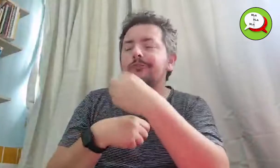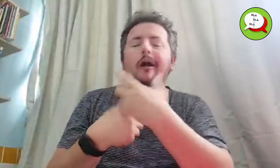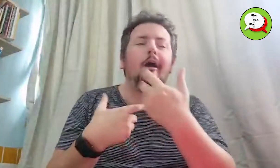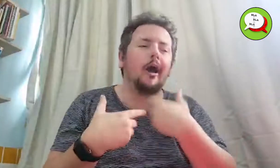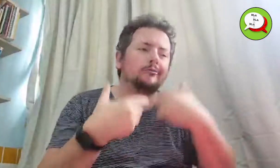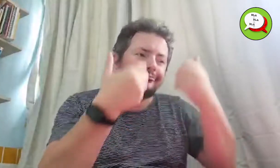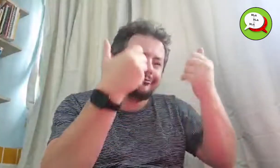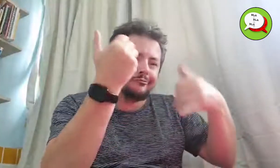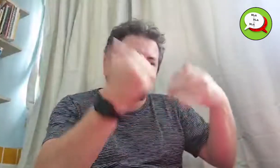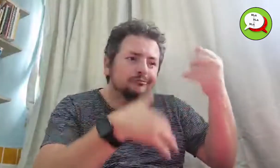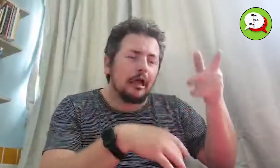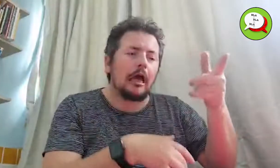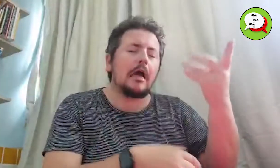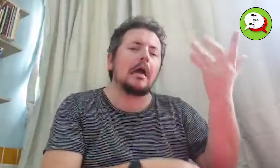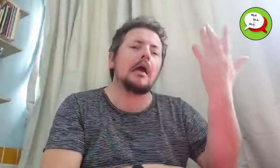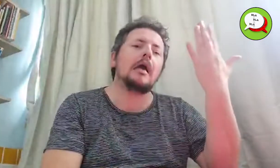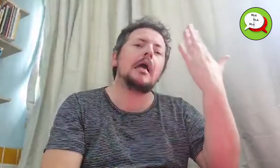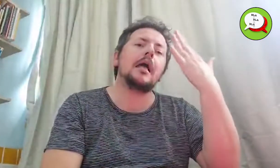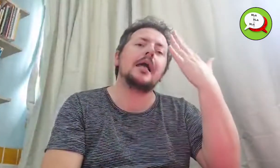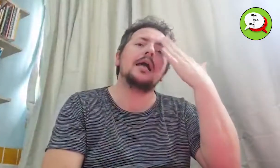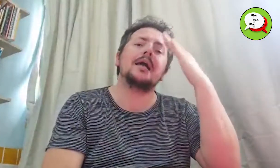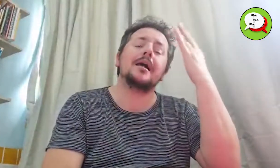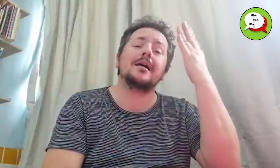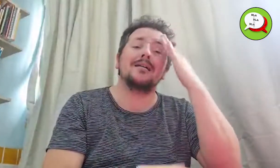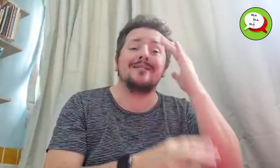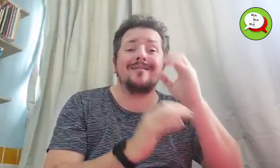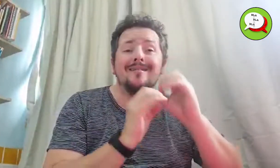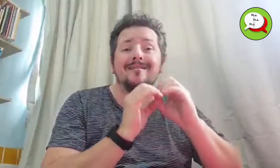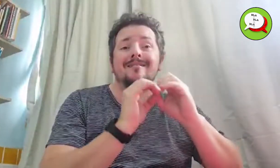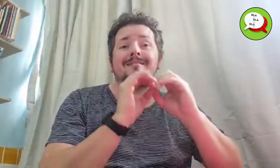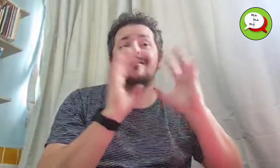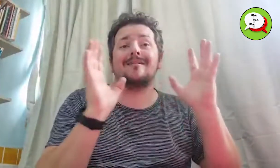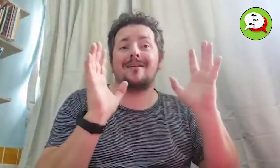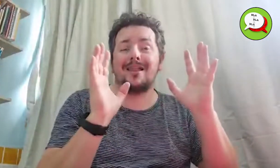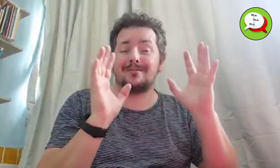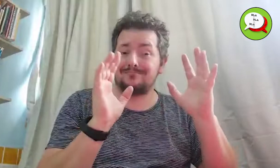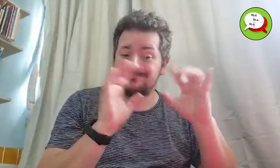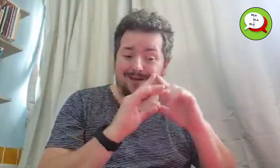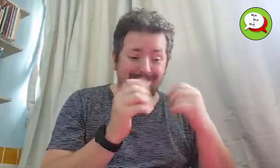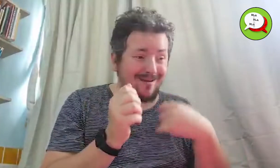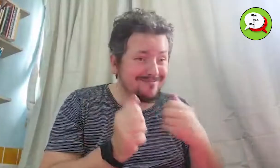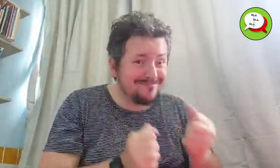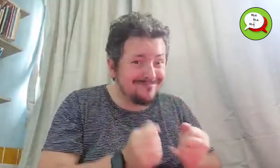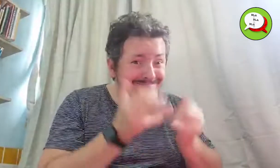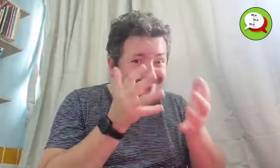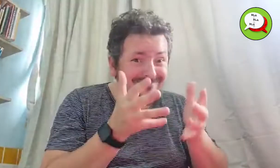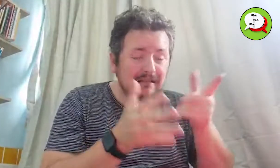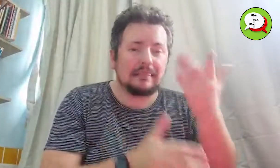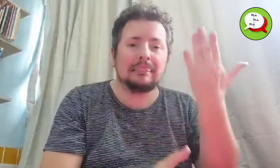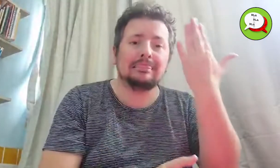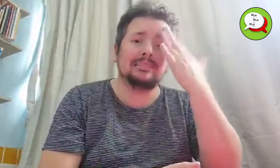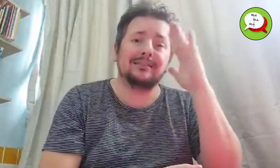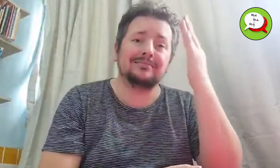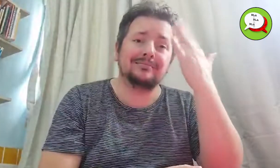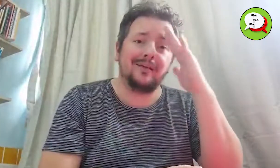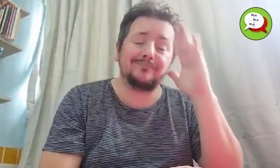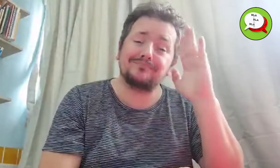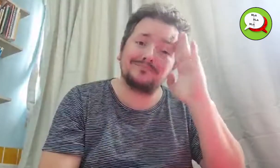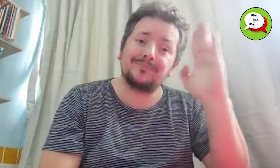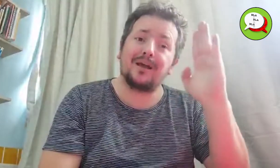professor surdo, aí sim a gente percebe que falta uma clareza na explicação. porque aí com essa